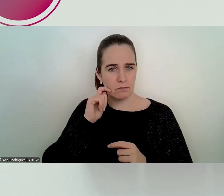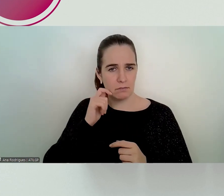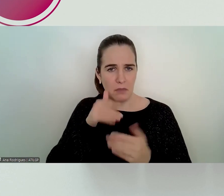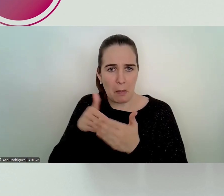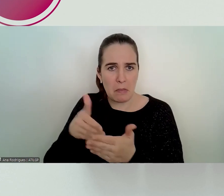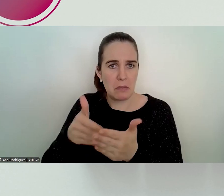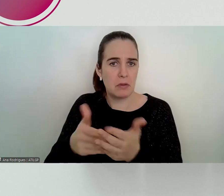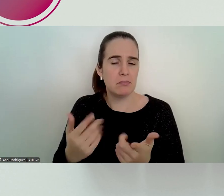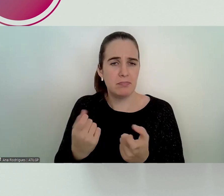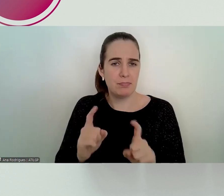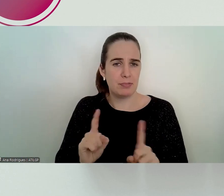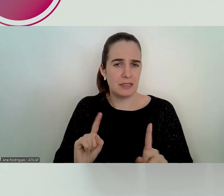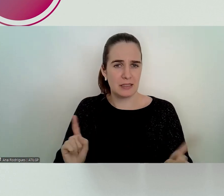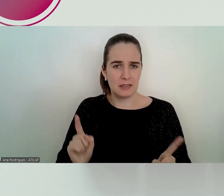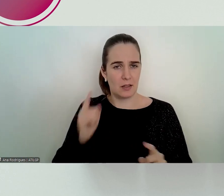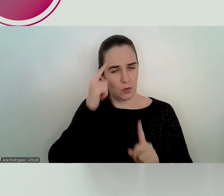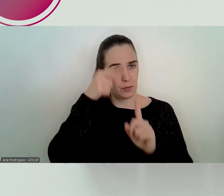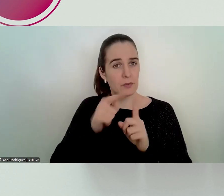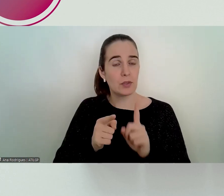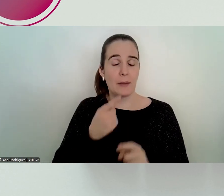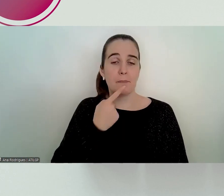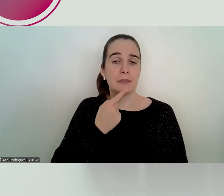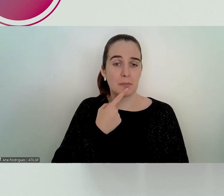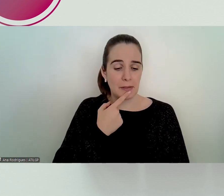o perceber de facto que